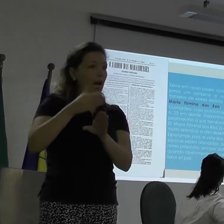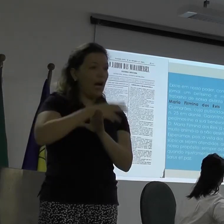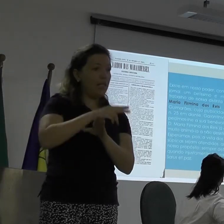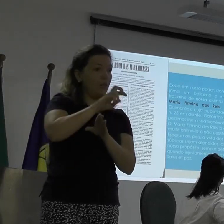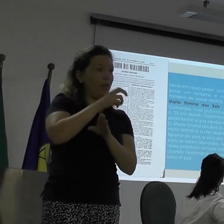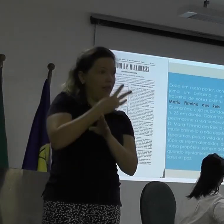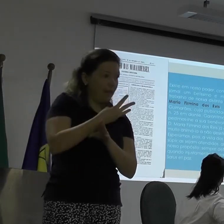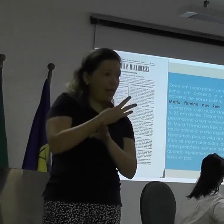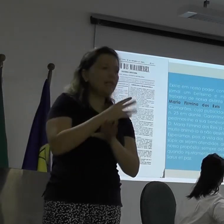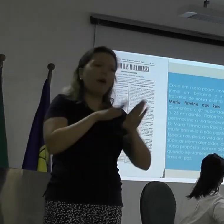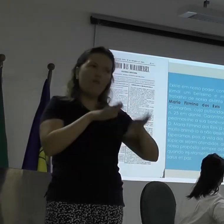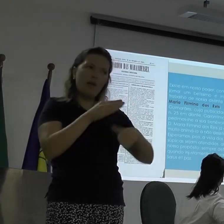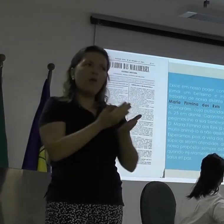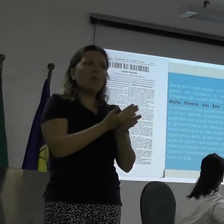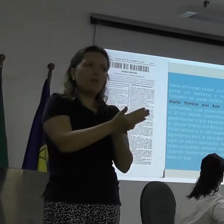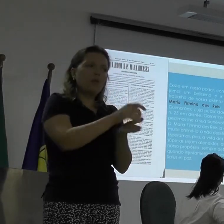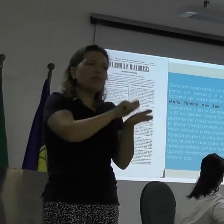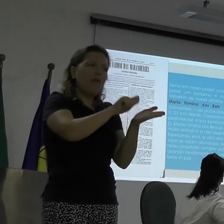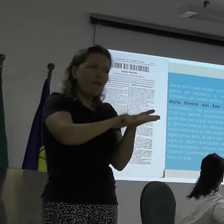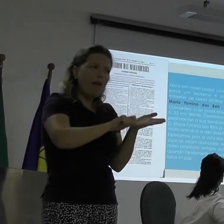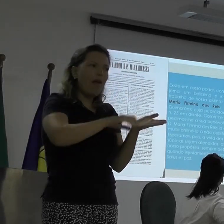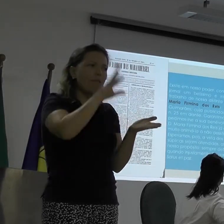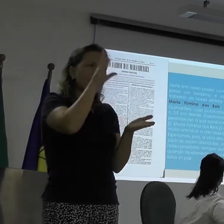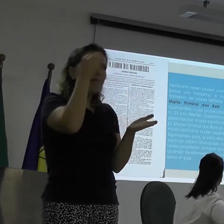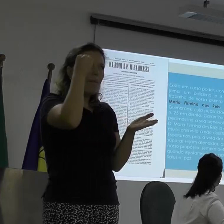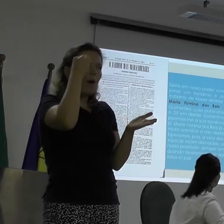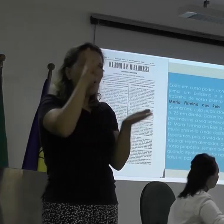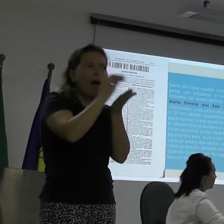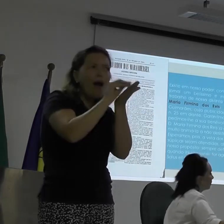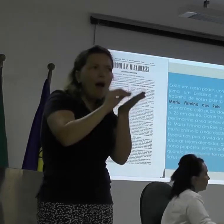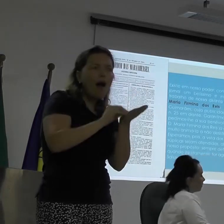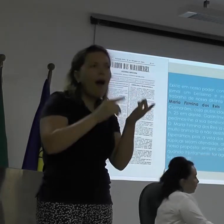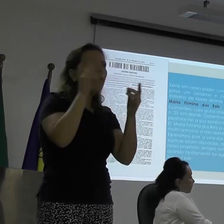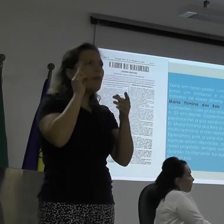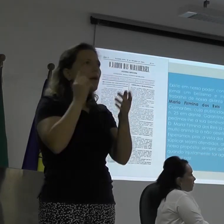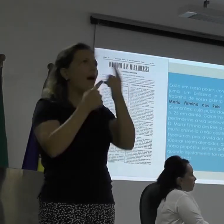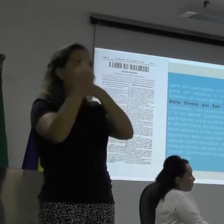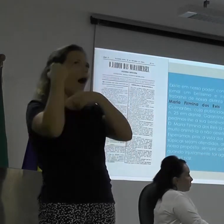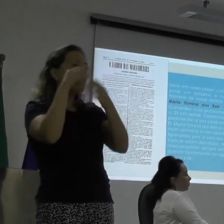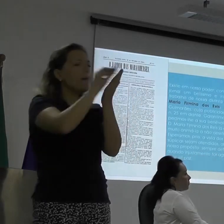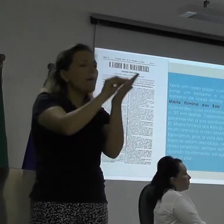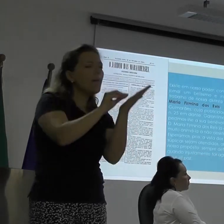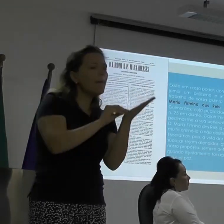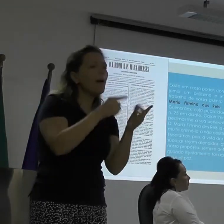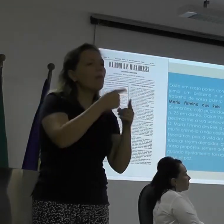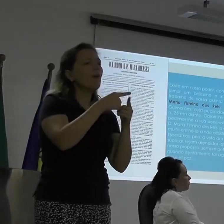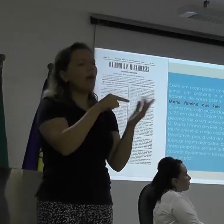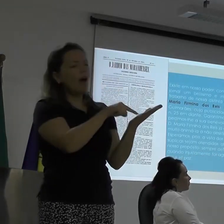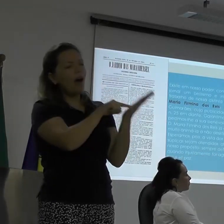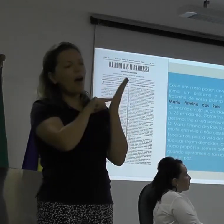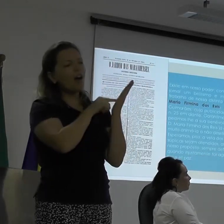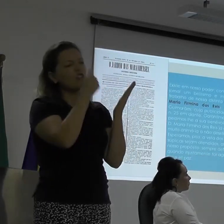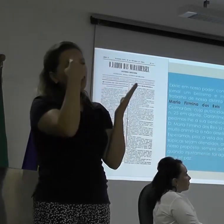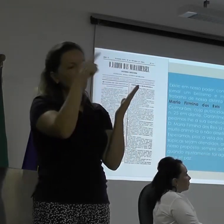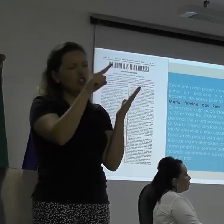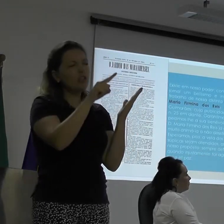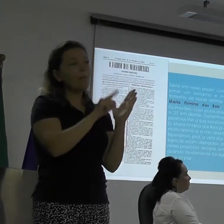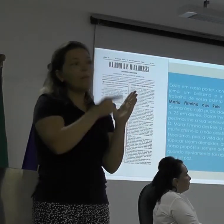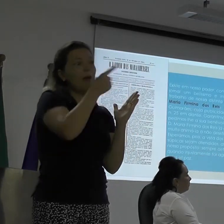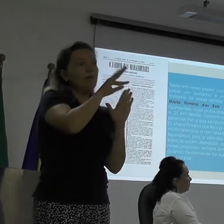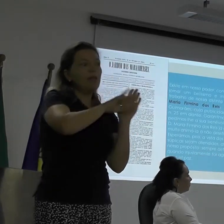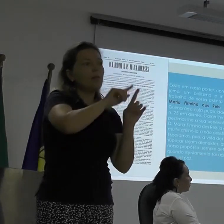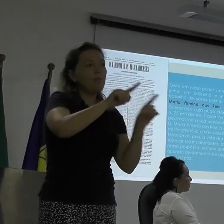provavelmente iniciou a escrever um álbum de recordações, visto ser esta a data do primeiro texto, mas que foi publicado somente